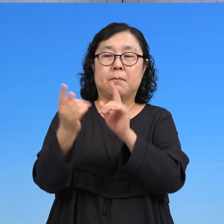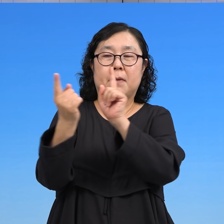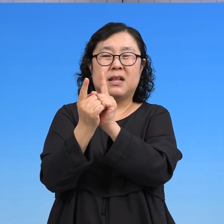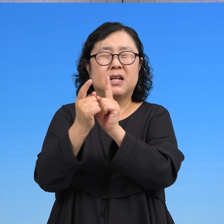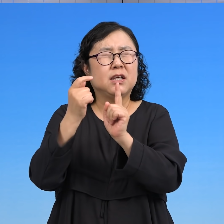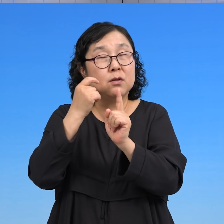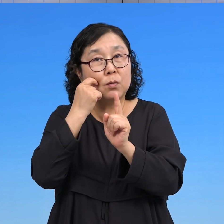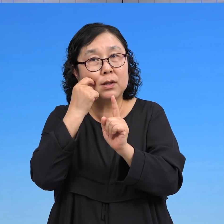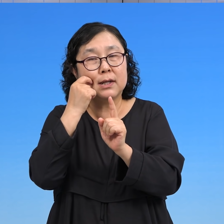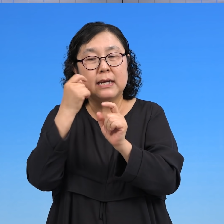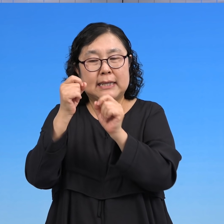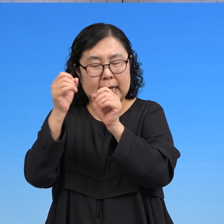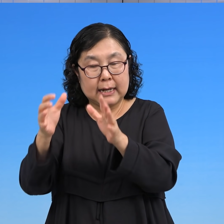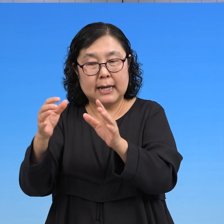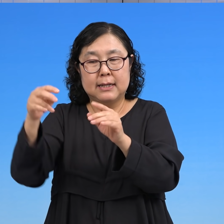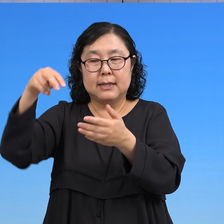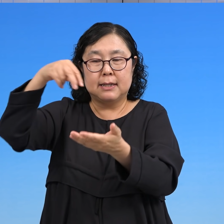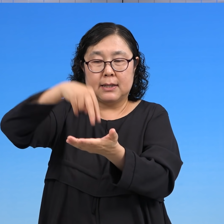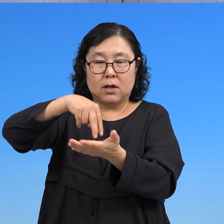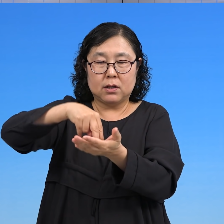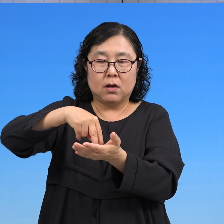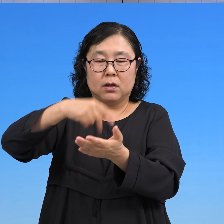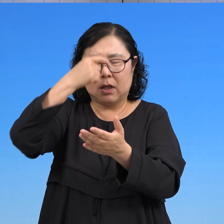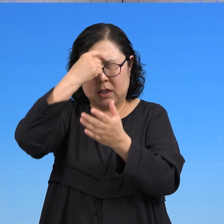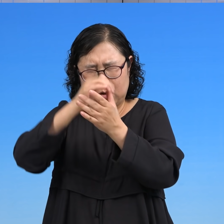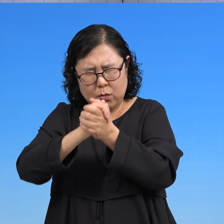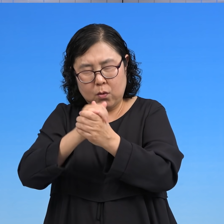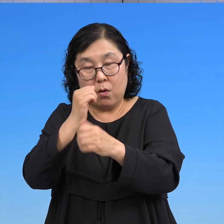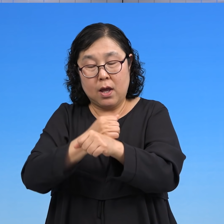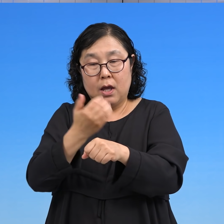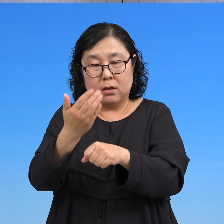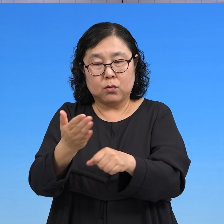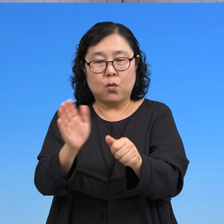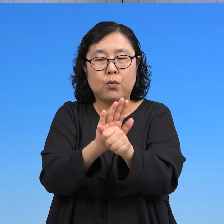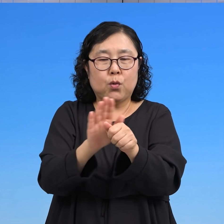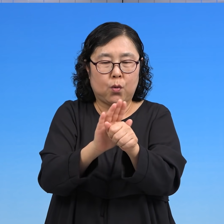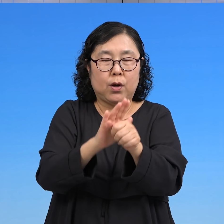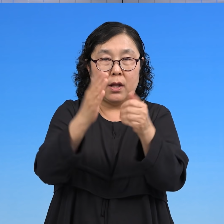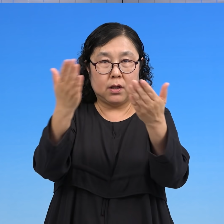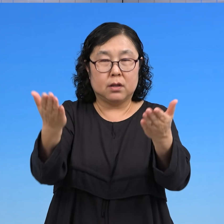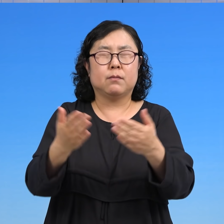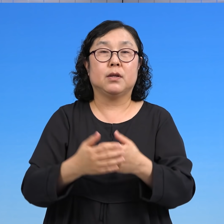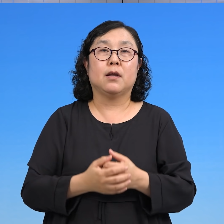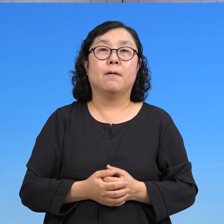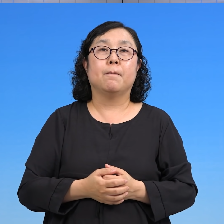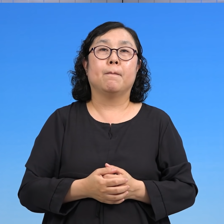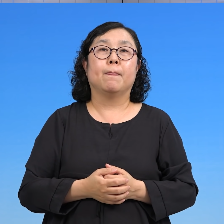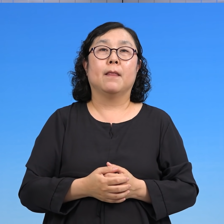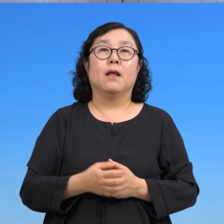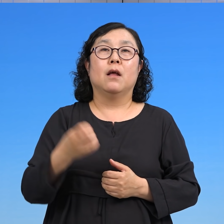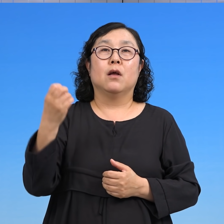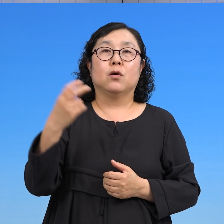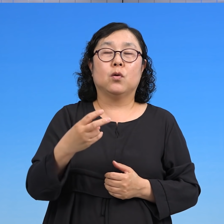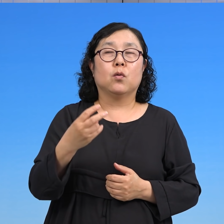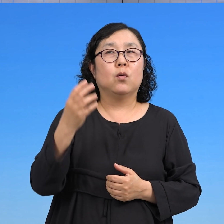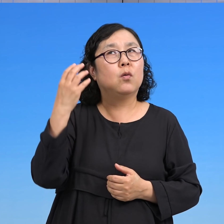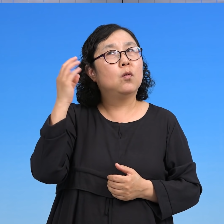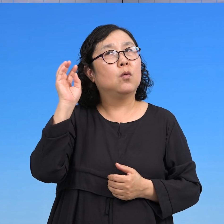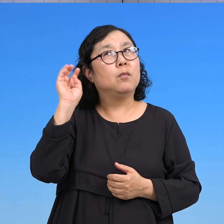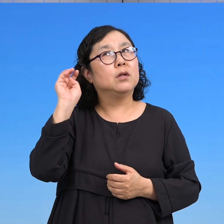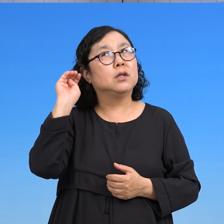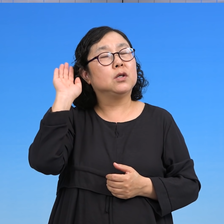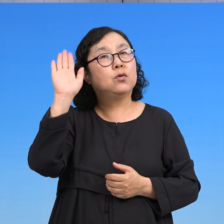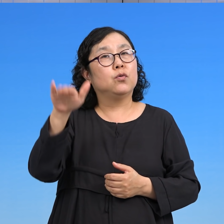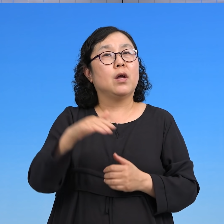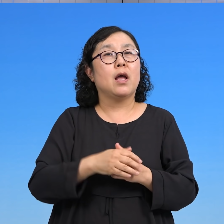뭐 대면도 잘 못하는 상황이에요. 잠깐 서서 그렇게 기도를 하더라도 그렇게 위로를 해드렸는데요, 그렇게 하고 한